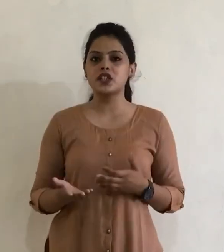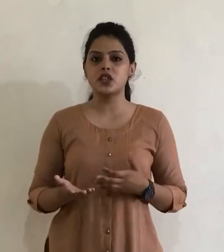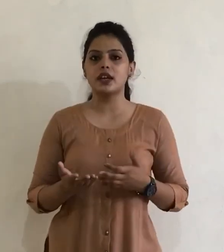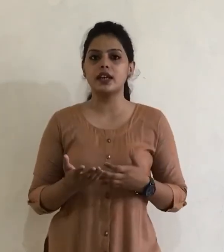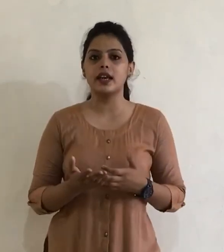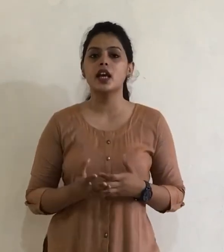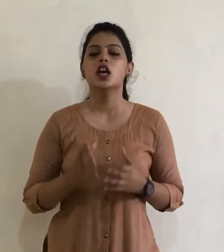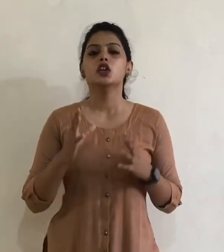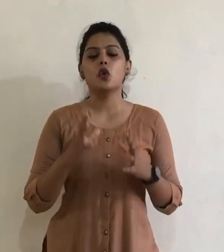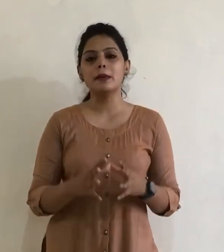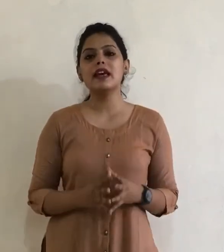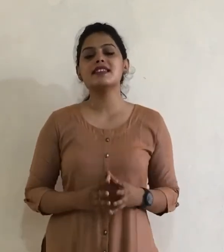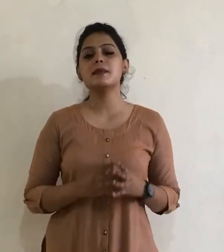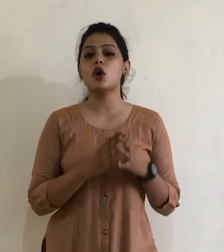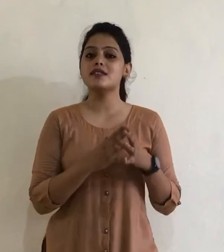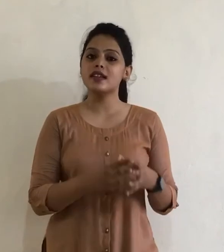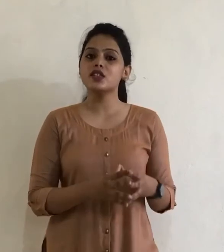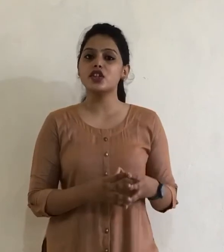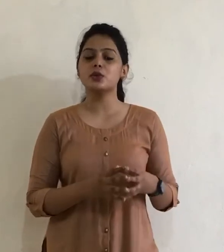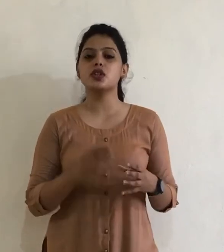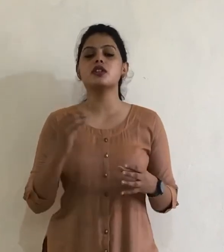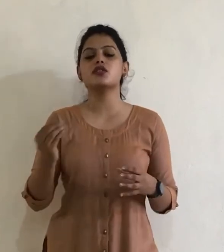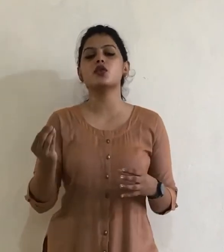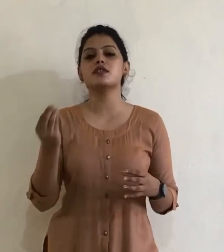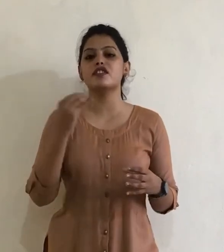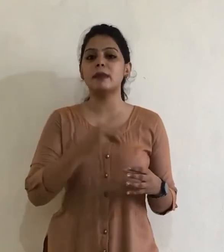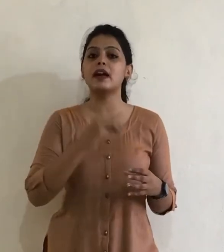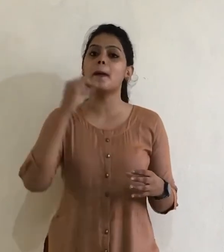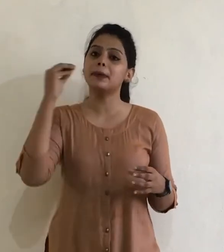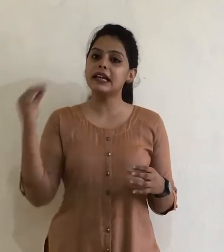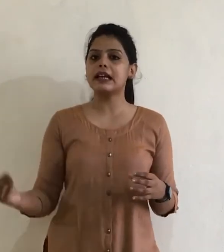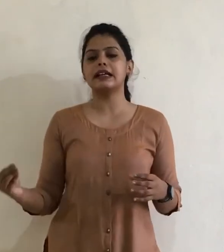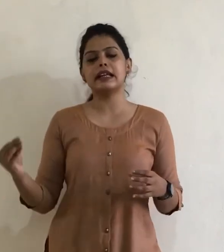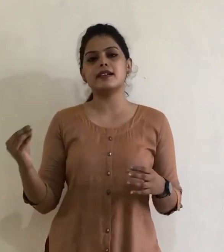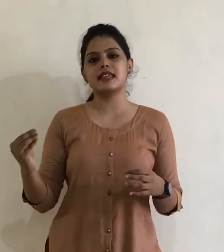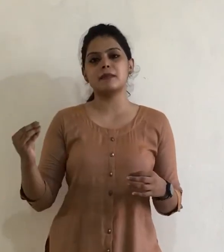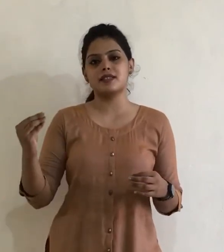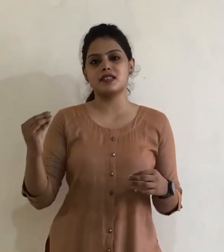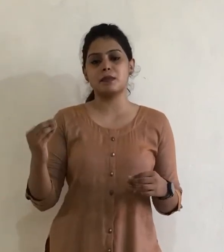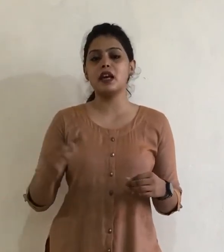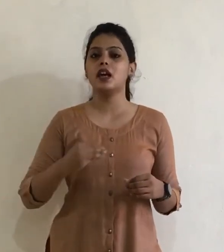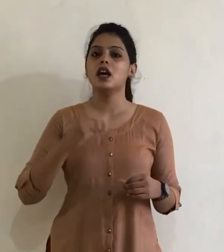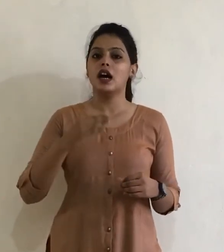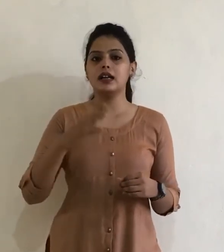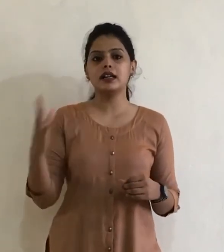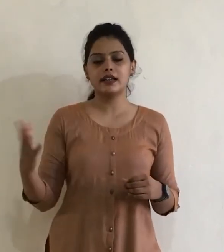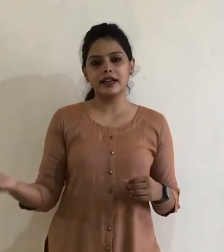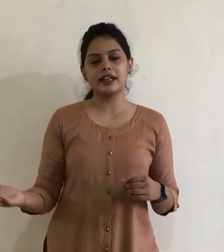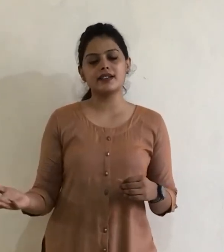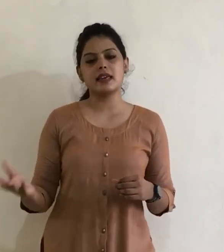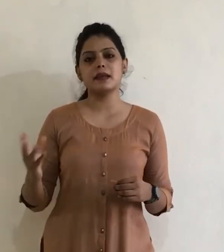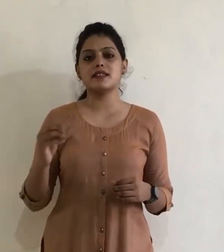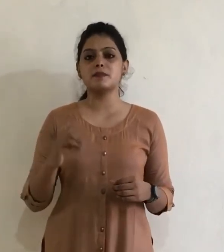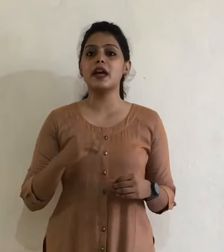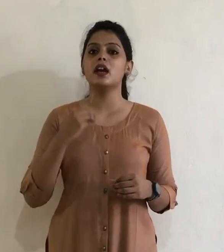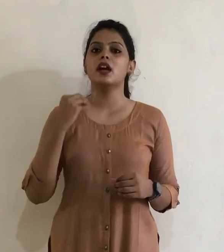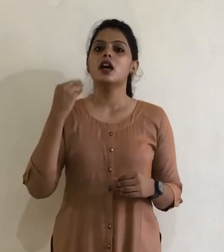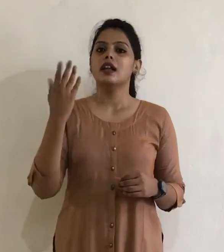वेंचर नहीं है, तो भी ऐसे बहुत सारे इंस्टीट्यूशन है जिसको रिजर्व बैंक अपने क्राइटेरियाज के बेसिस पे, अलग अलग क्राइटेरियाज के बेसिस पे